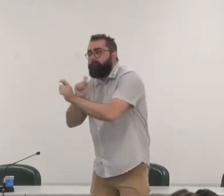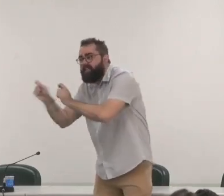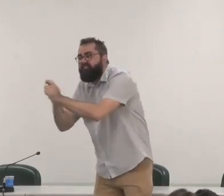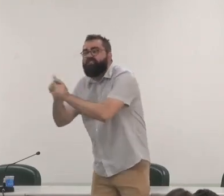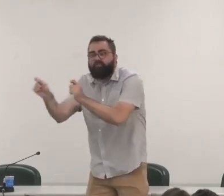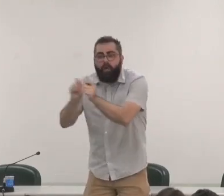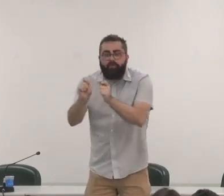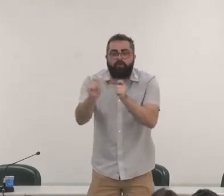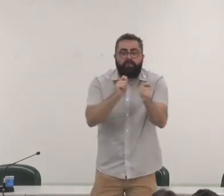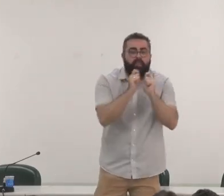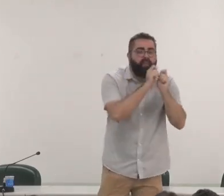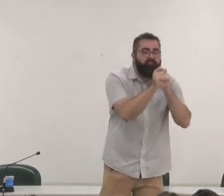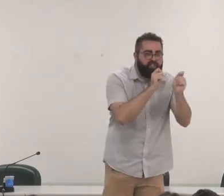né, através